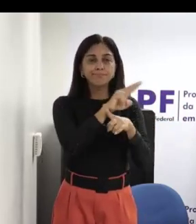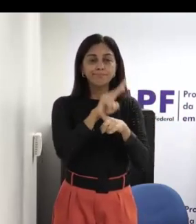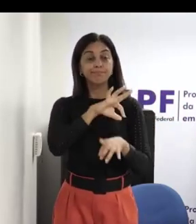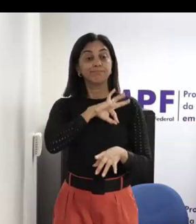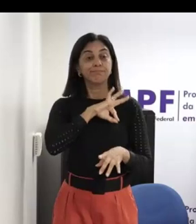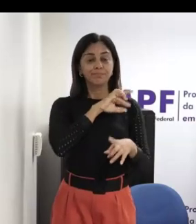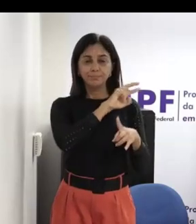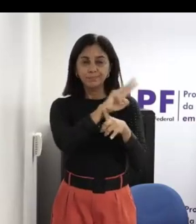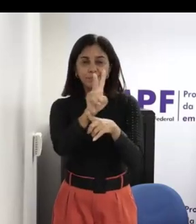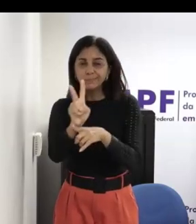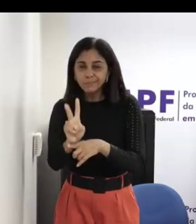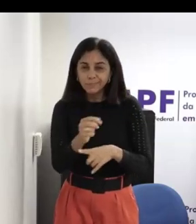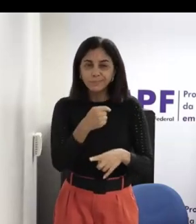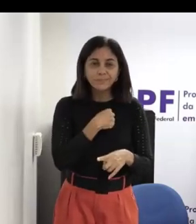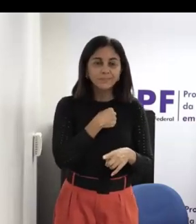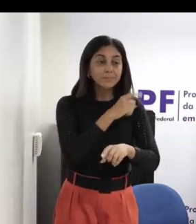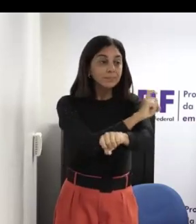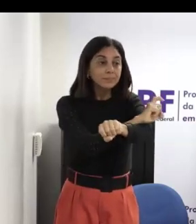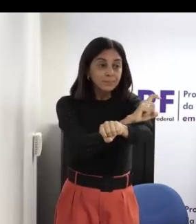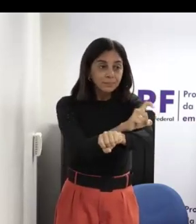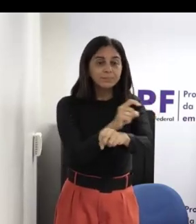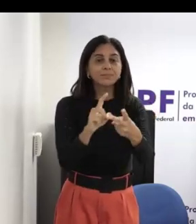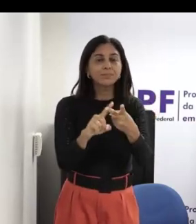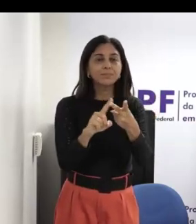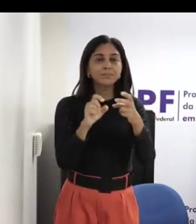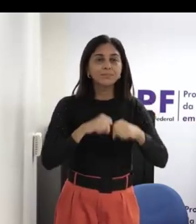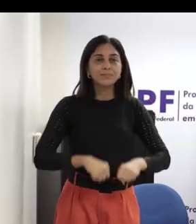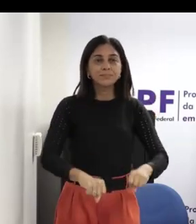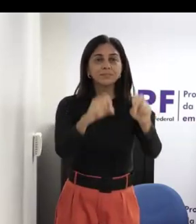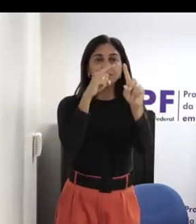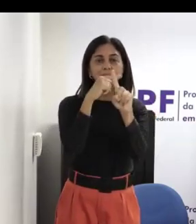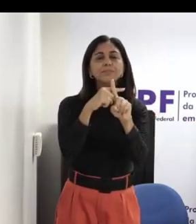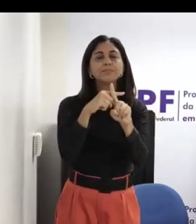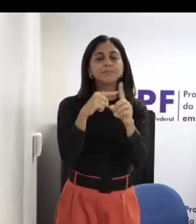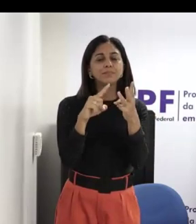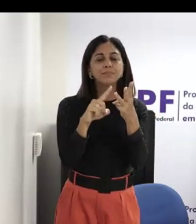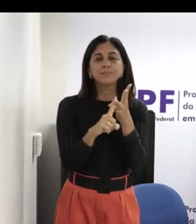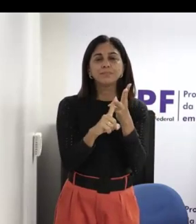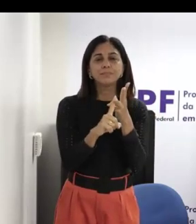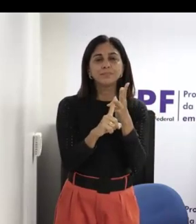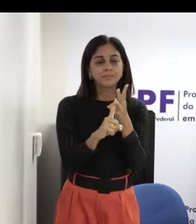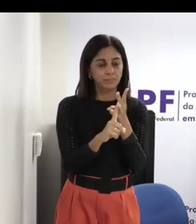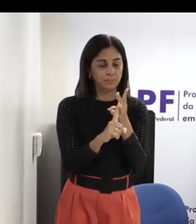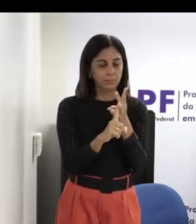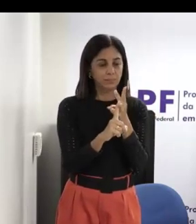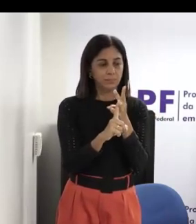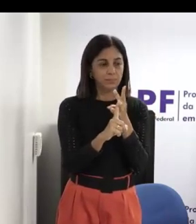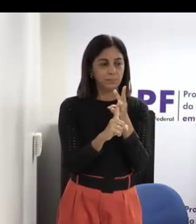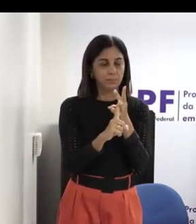na orla vamos estar em Alter do Chão e vamos estar ali subindo a